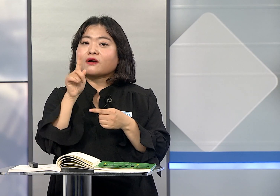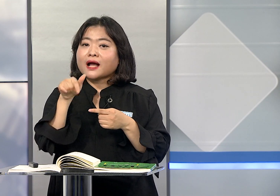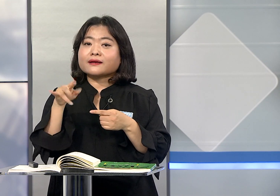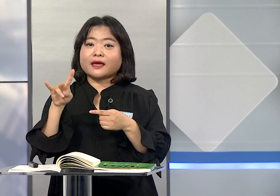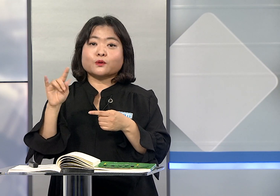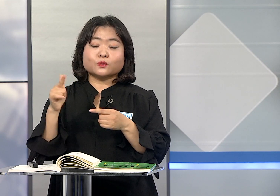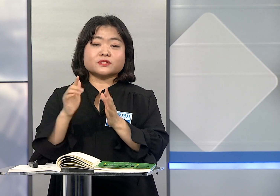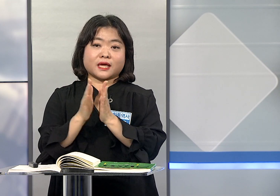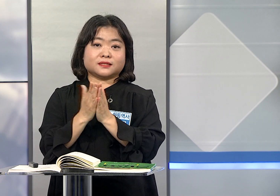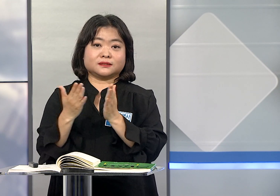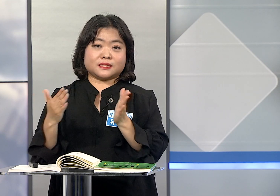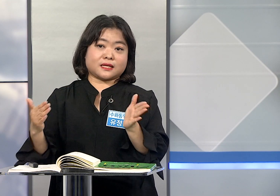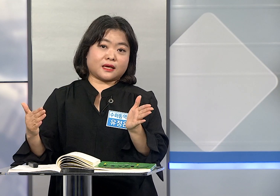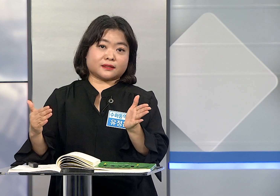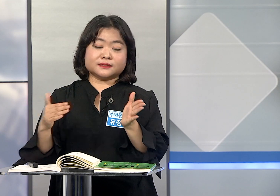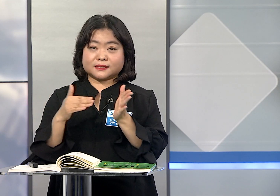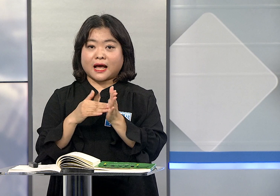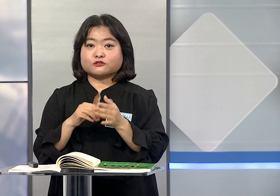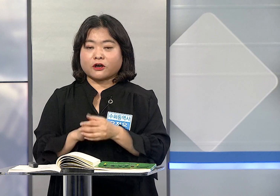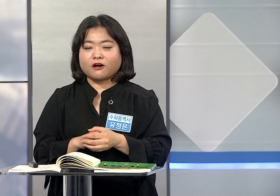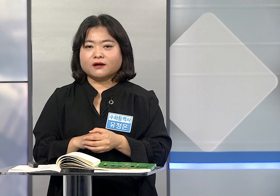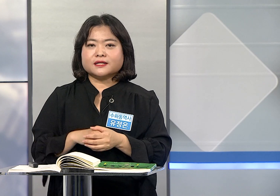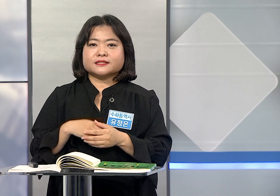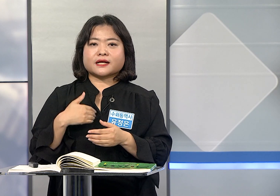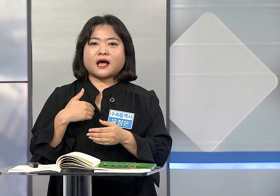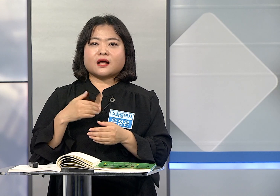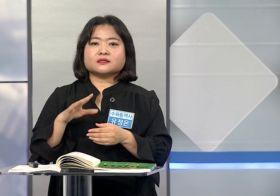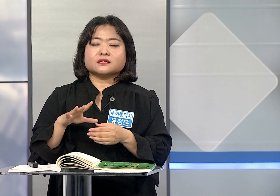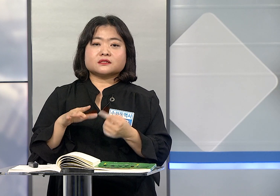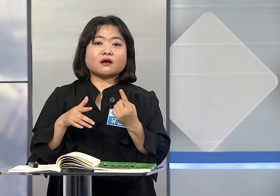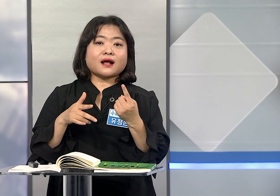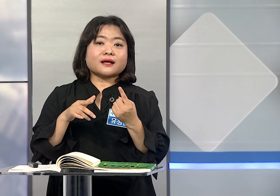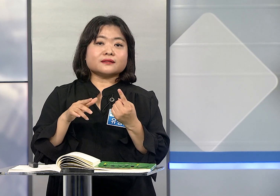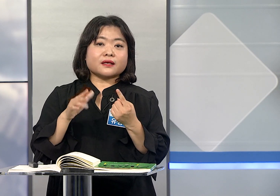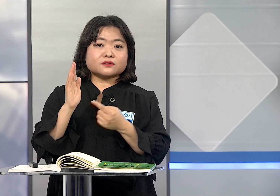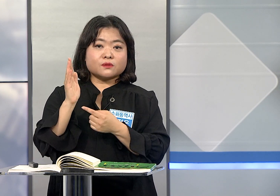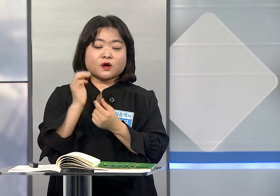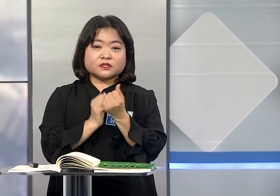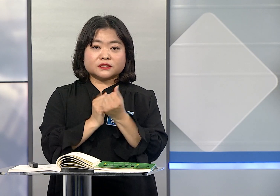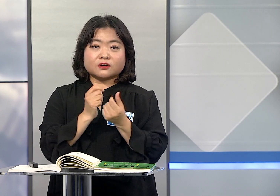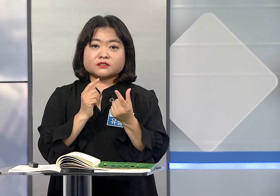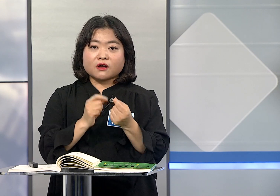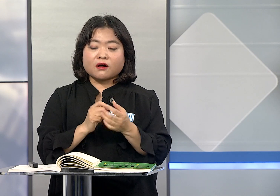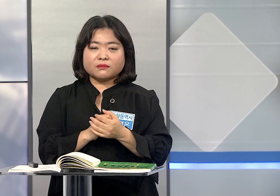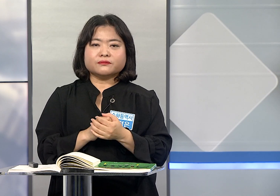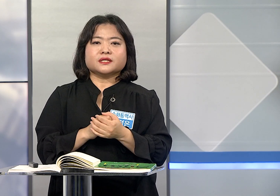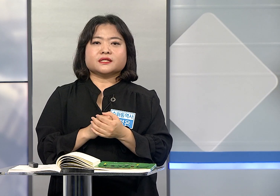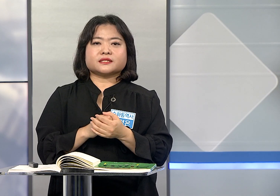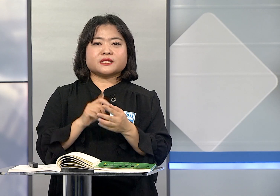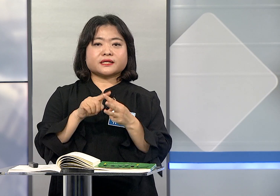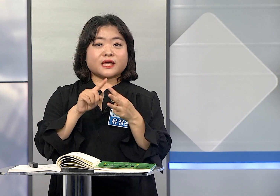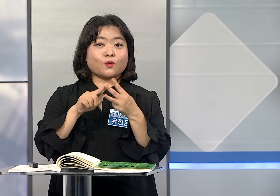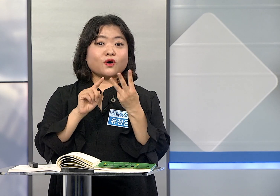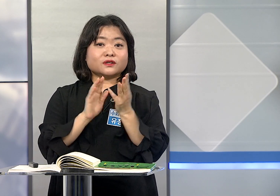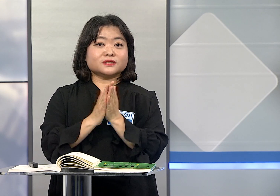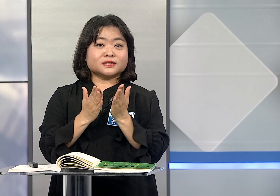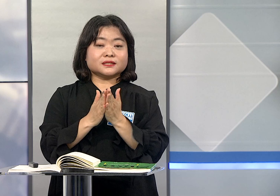수화통역학 개론 책은 이제 끝이 나고요. 제가 첫 강의 때 설명을 드린 것처럼 이제 책 3권을